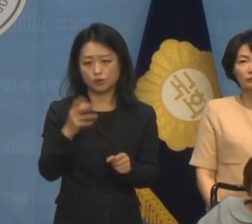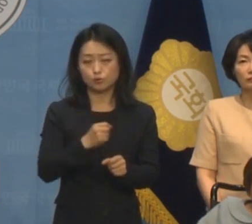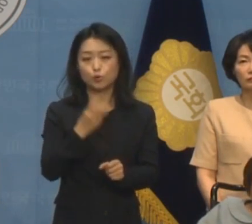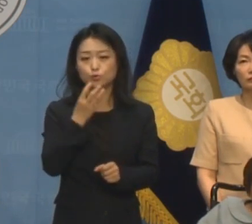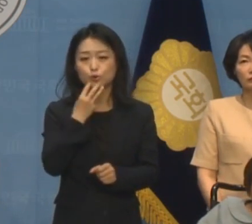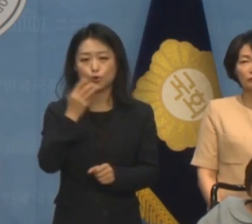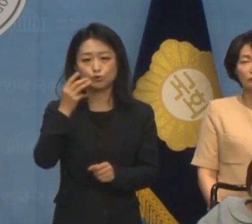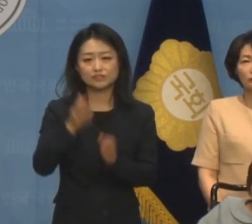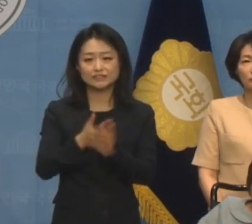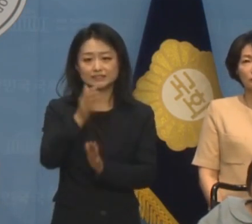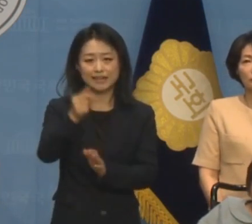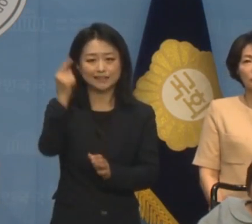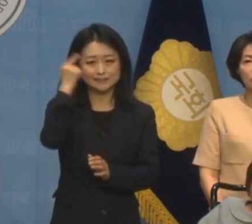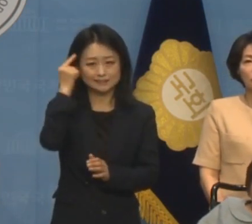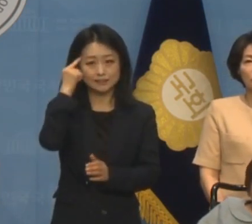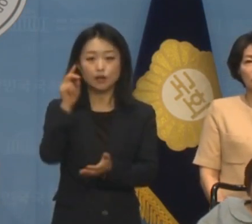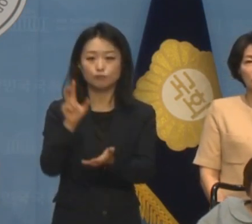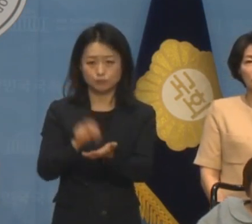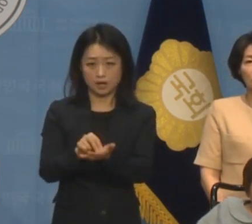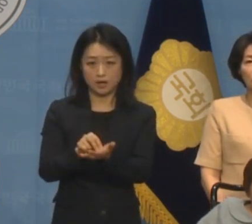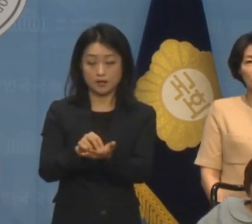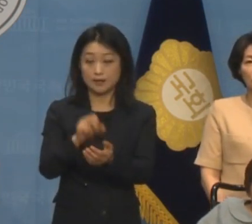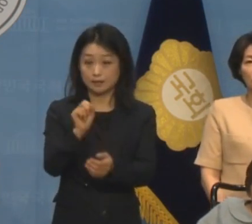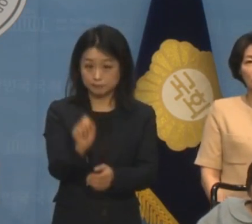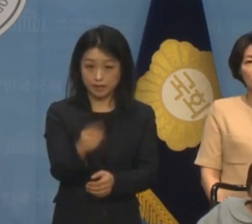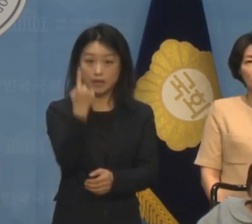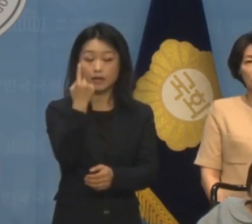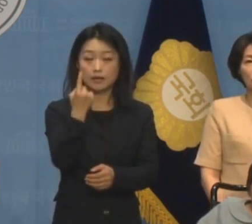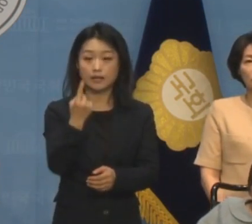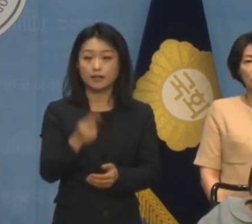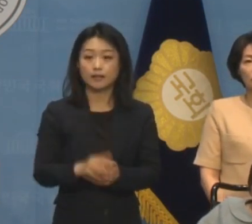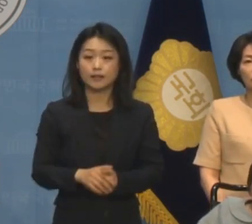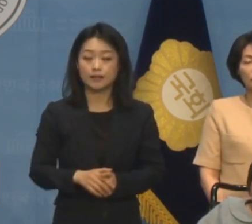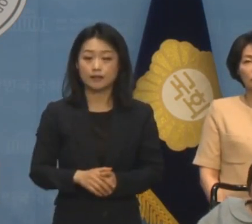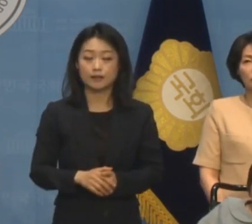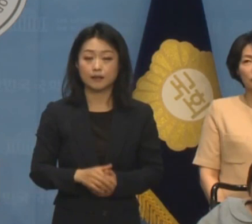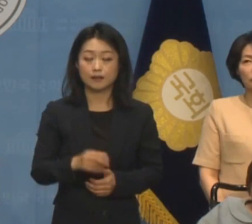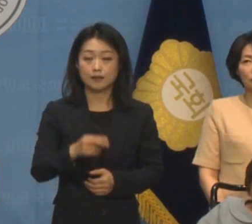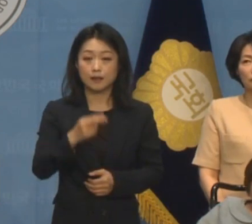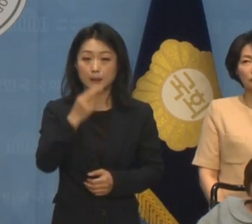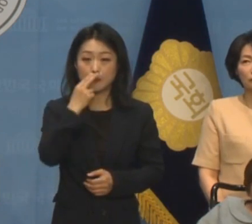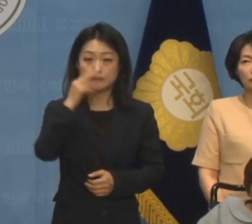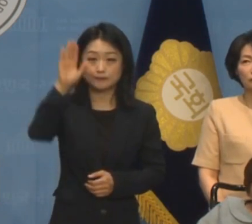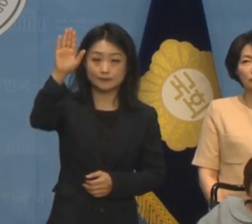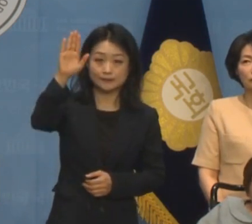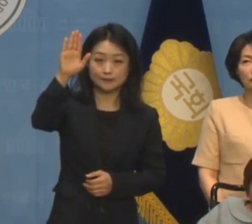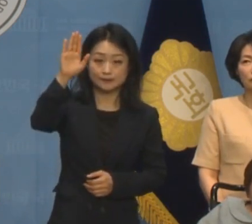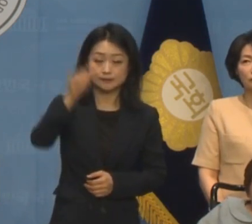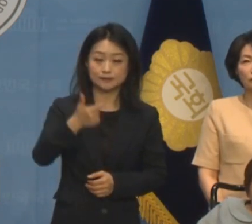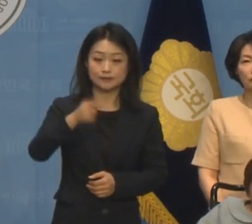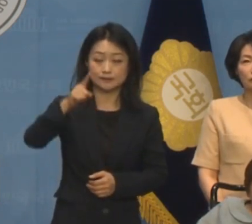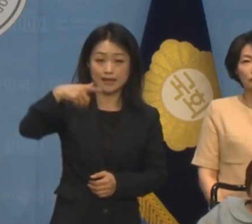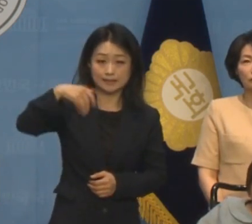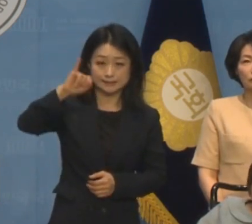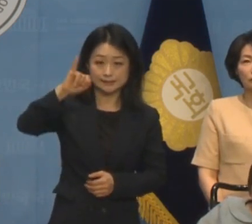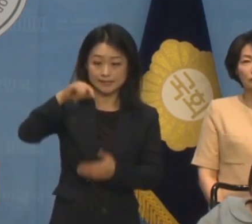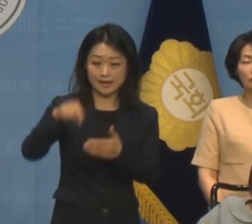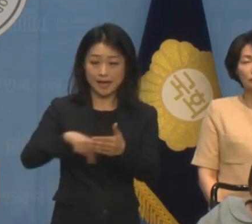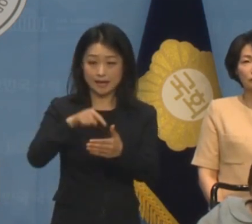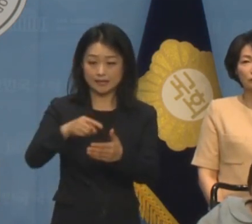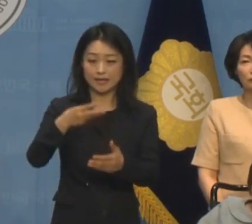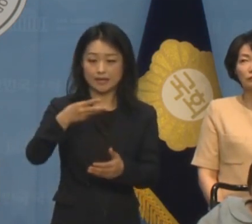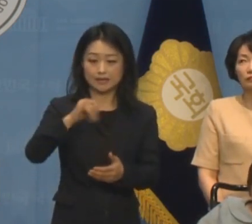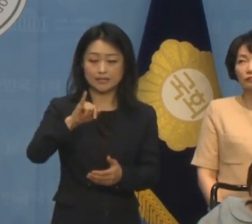판단하는 이 서울시장의 이러한 개념이 바로 나치에서 일어났던 티포, 3만